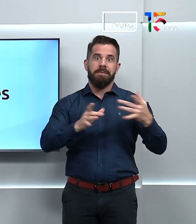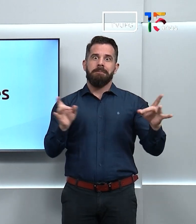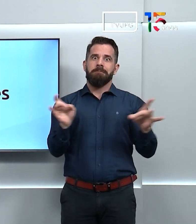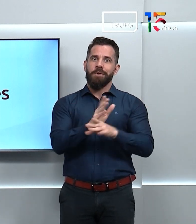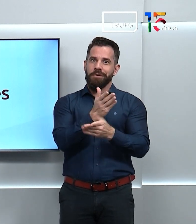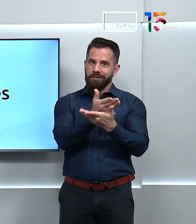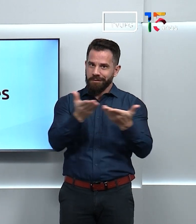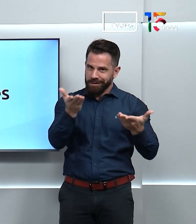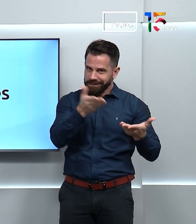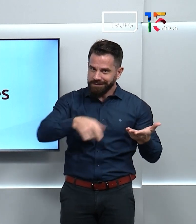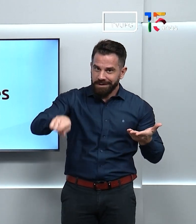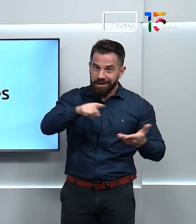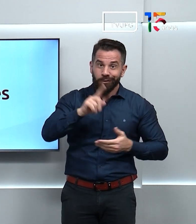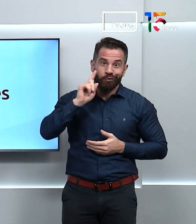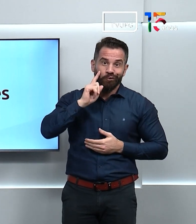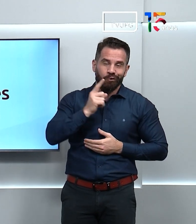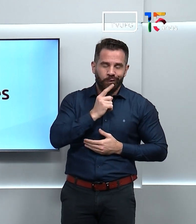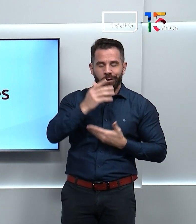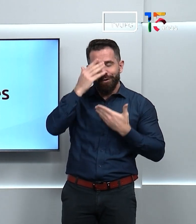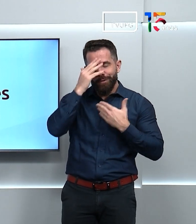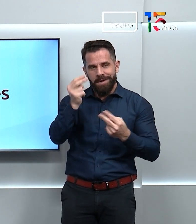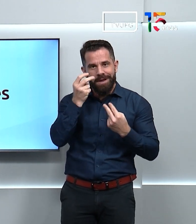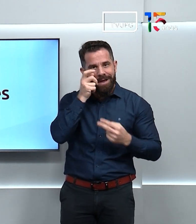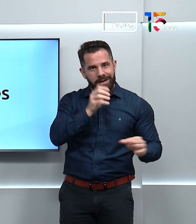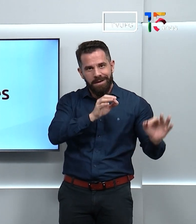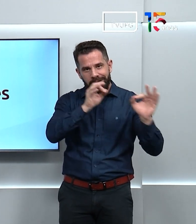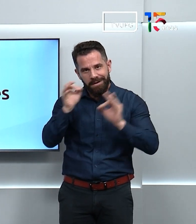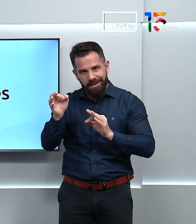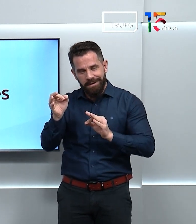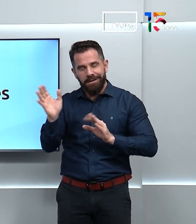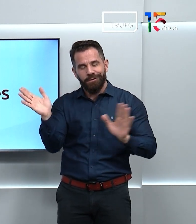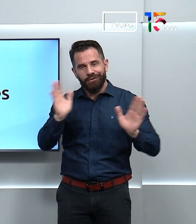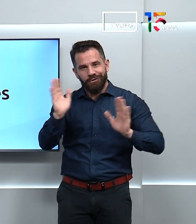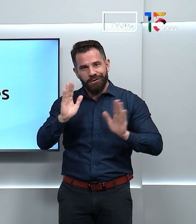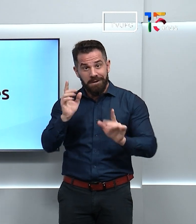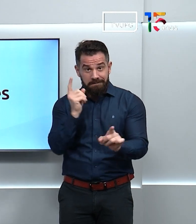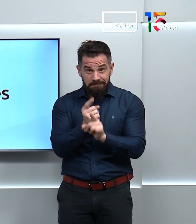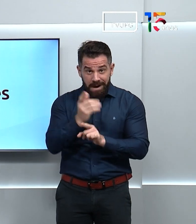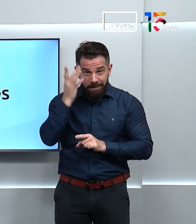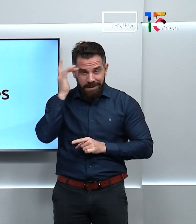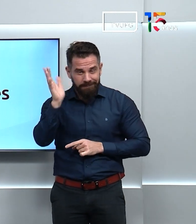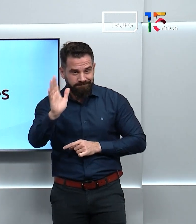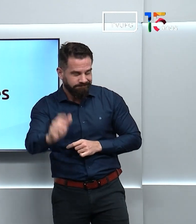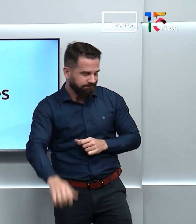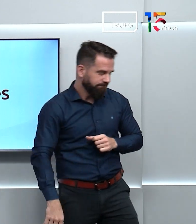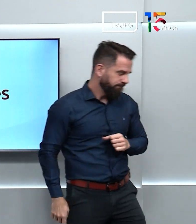surda no Conexões. Muito obrigada pela sua presença. Até amanhã. Tchau, tchau.